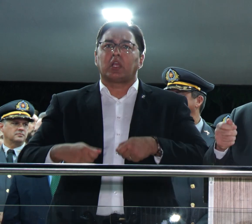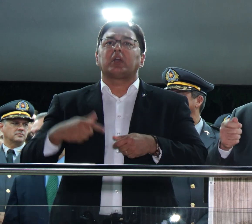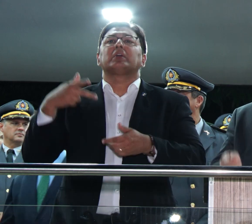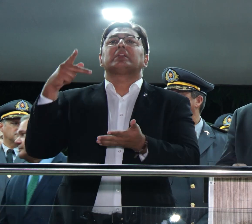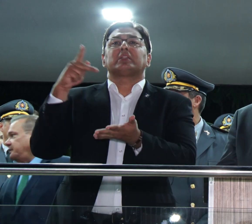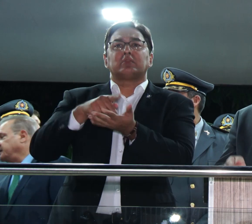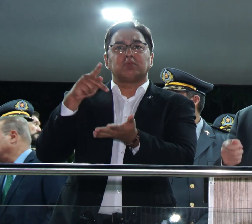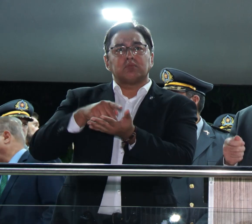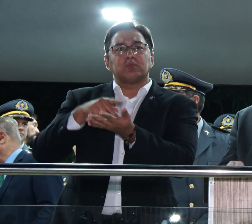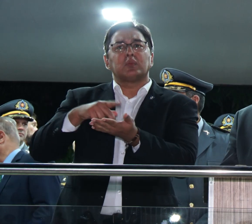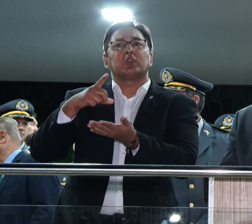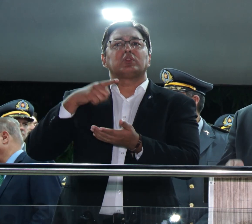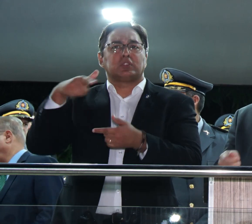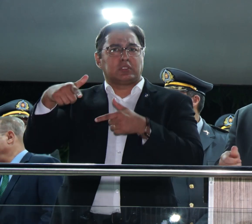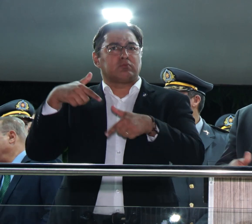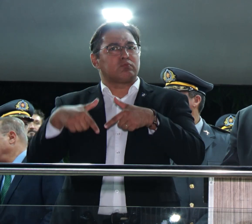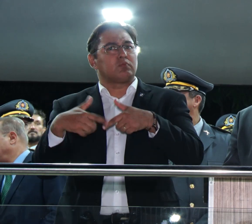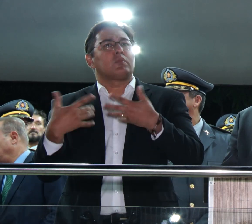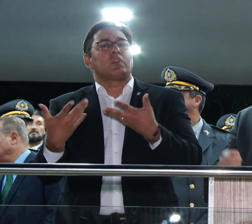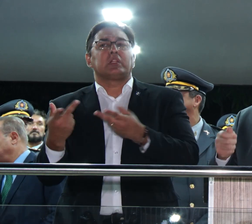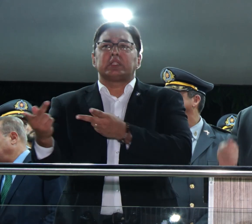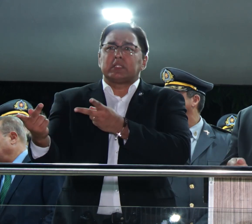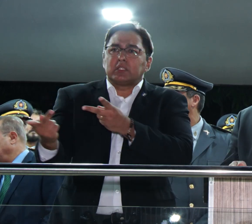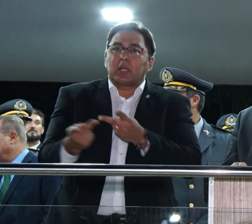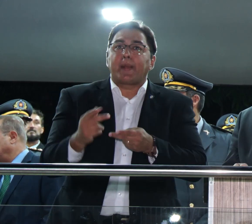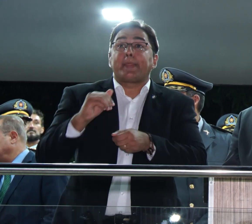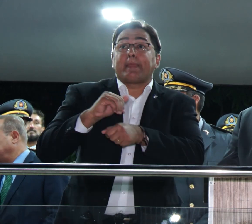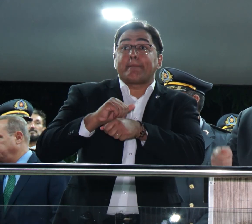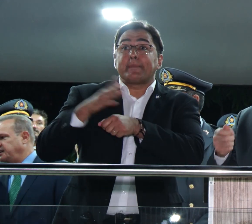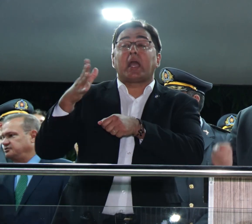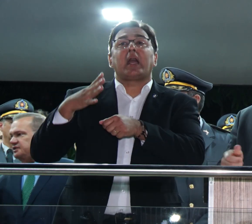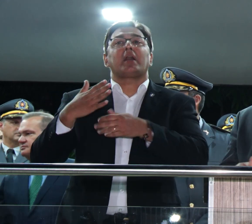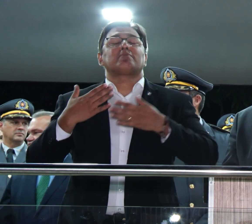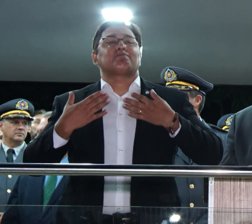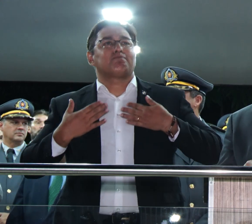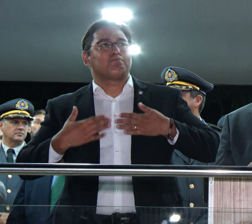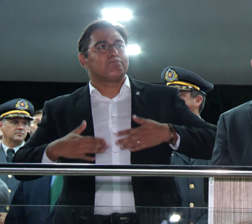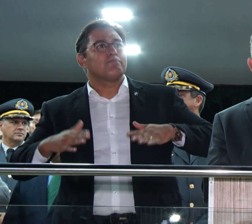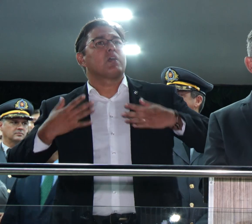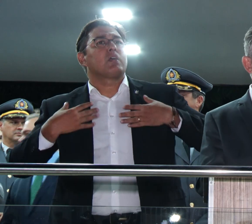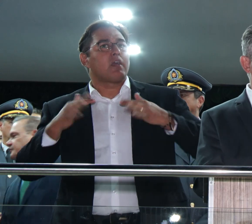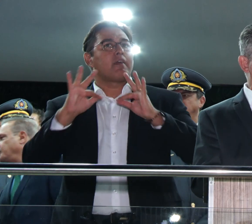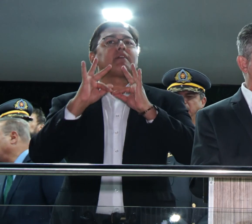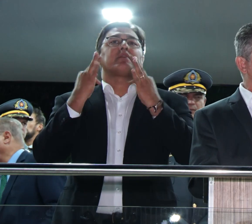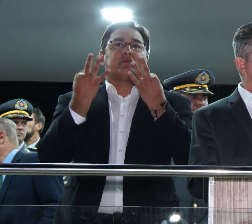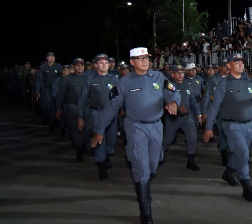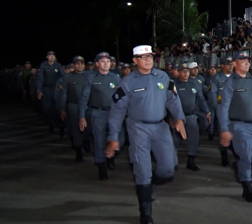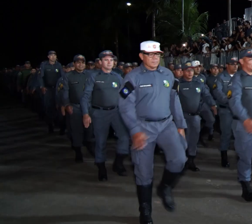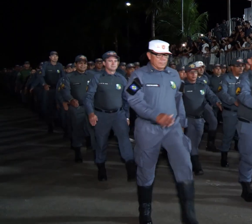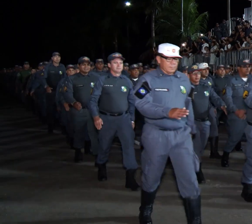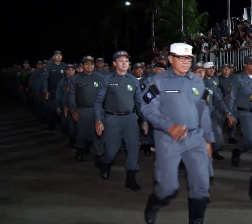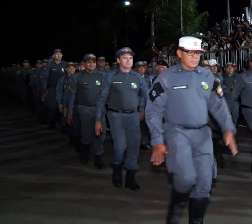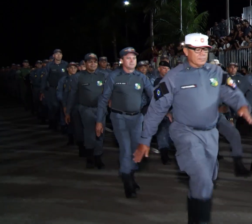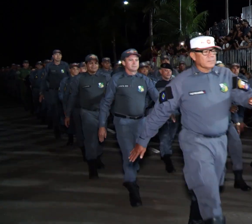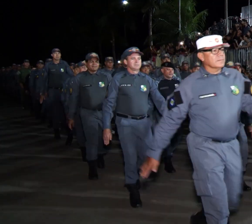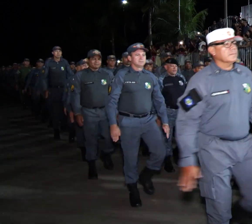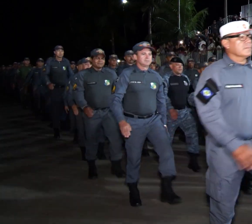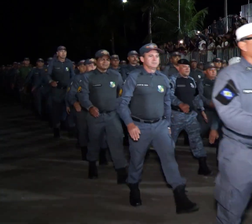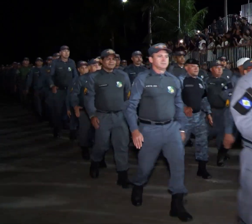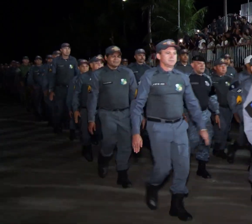e combatendo a criminalidade, trazendo mais conforto à família de todos os mato-grossenses. Na